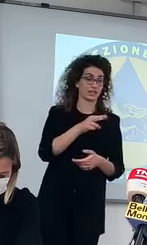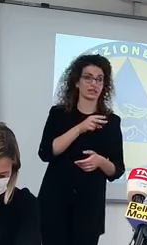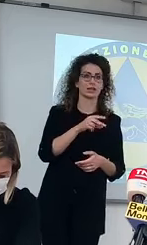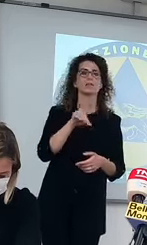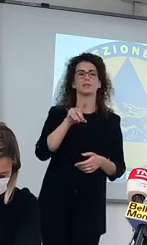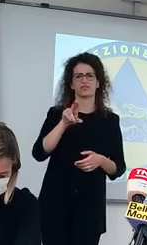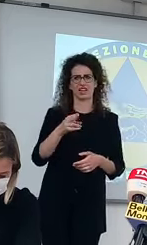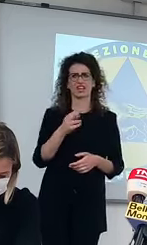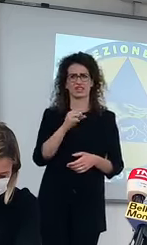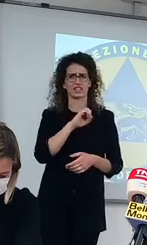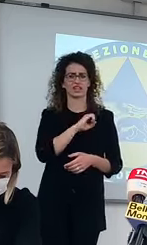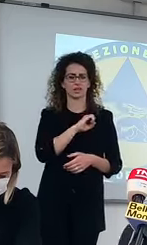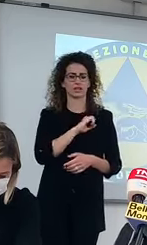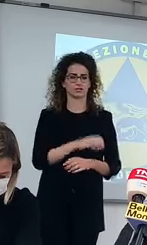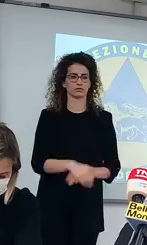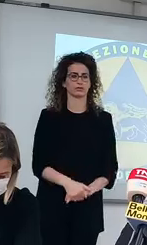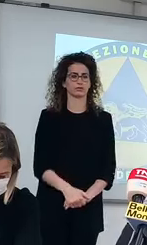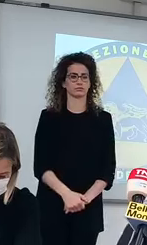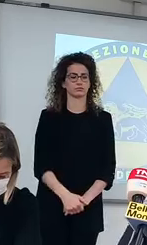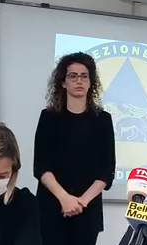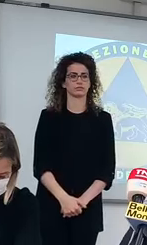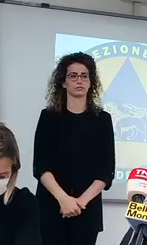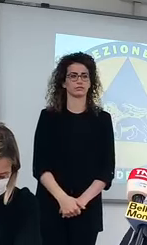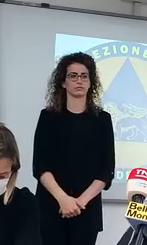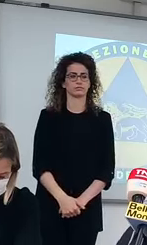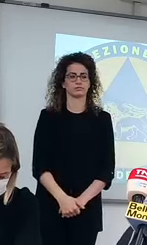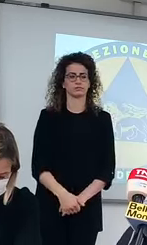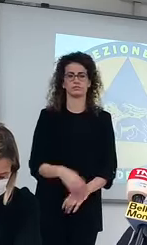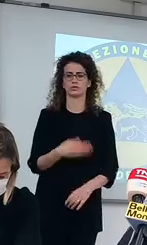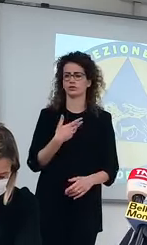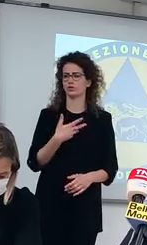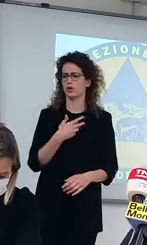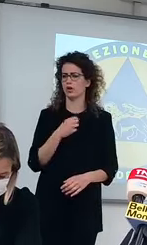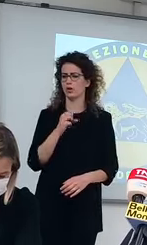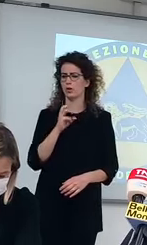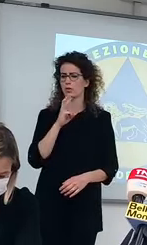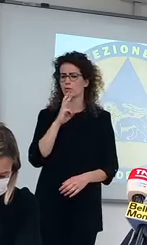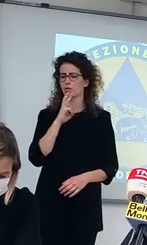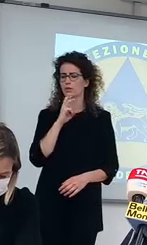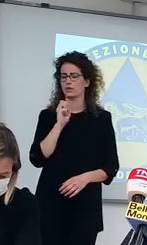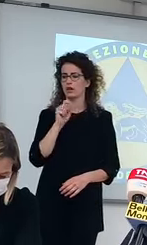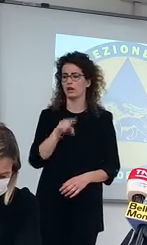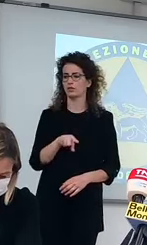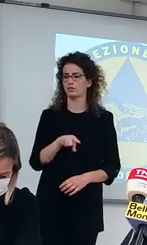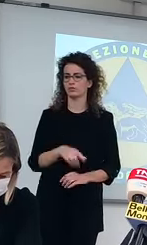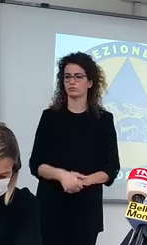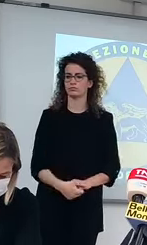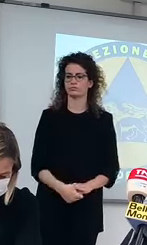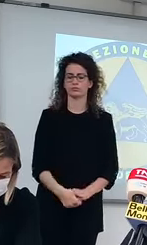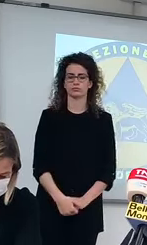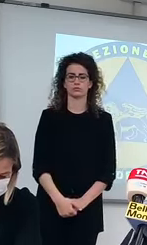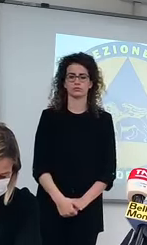Pfizer dovrebbe essere. Non, avevo mandato io un messaggio nella chat.